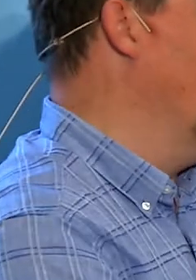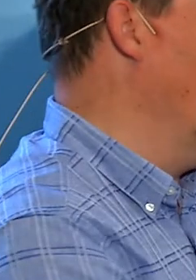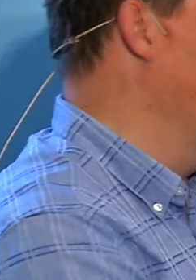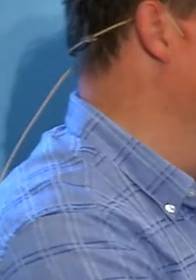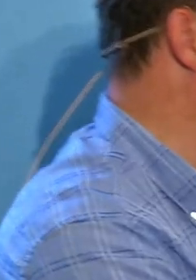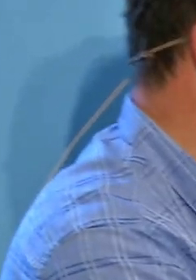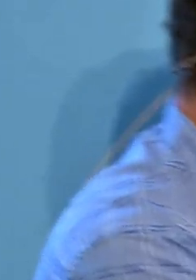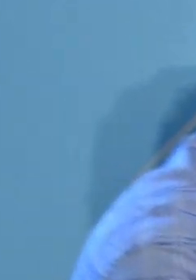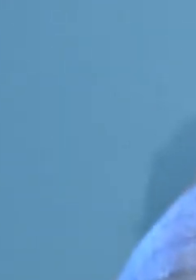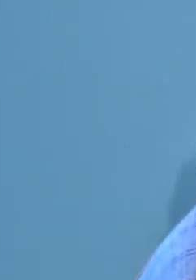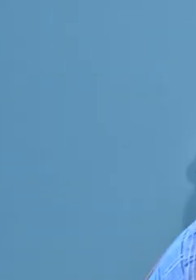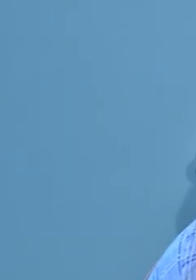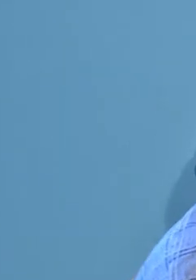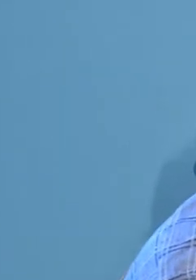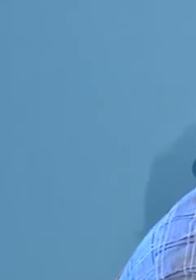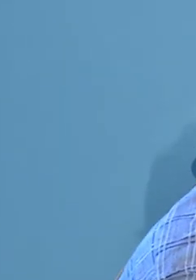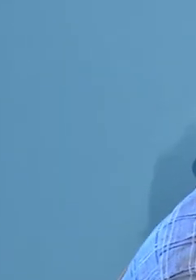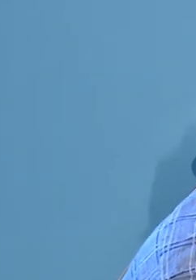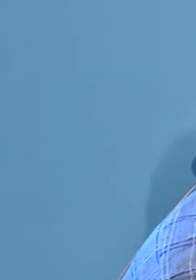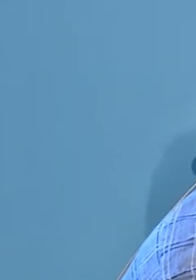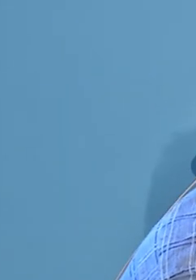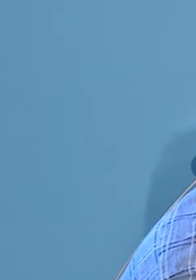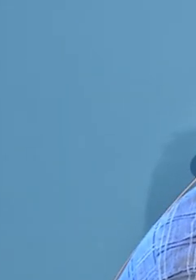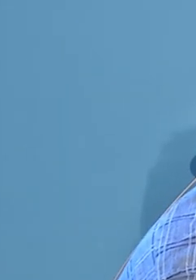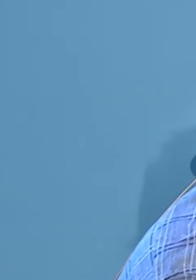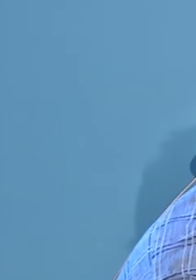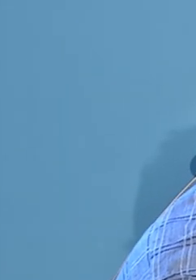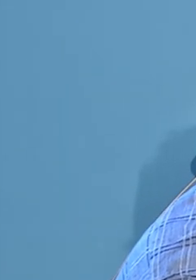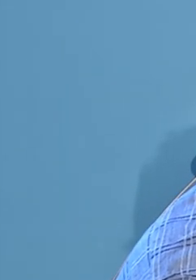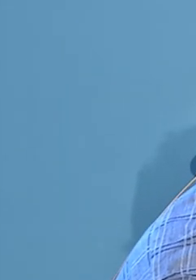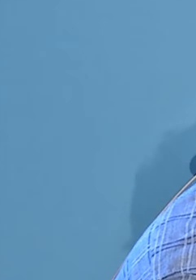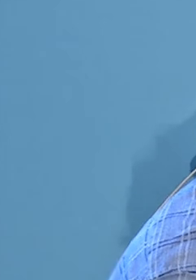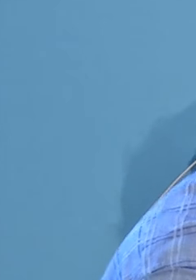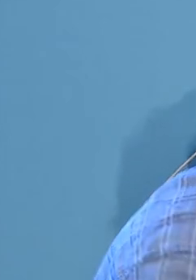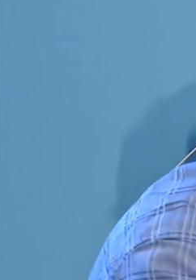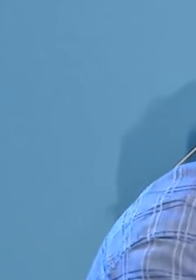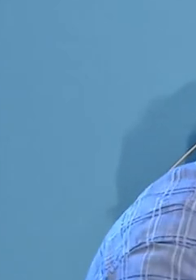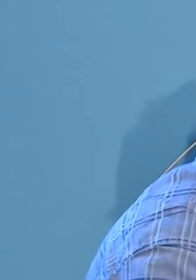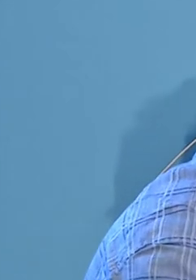Danmark, kan man ju. Ja, men detta är för fan för en nationalstat, och jag menar